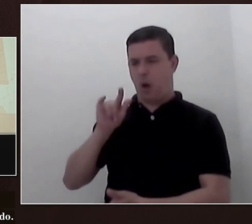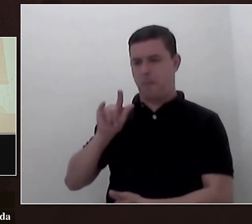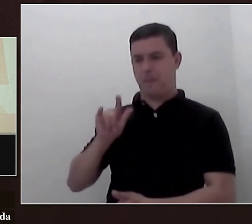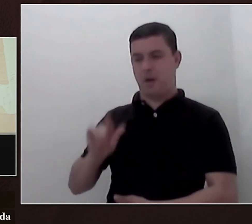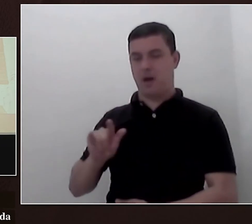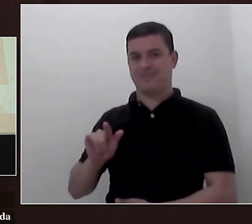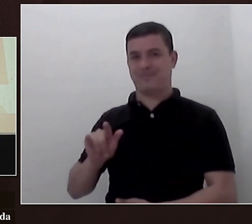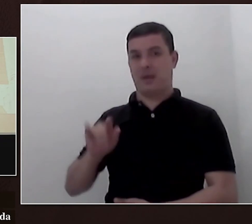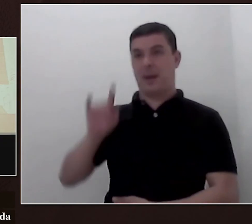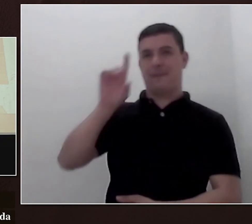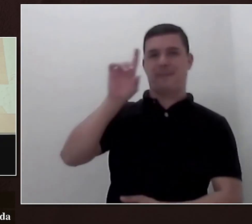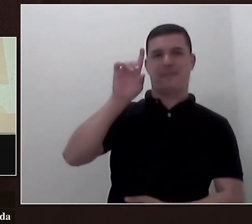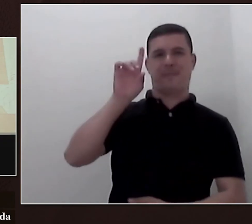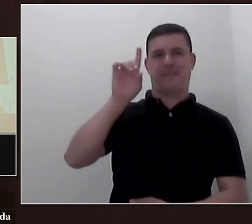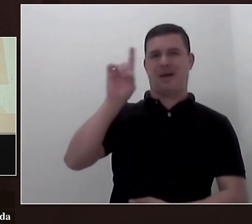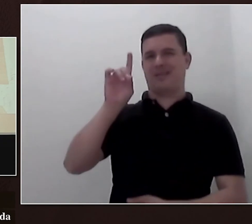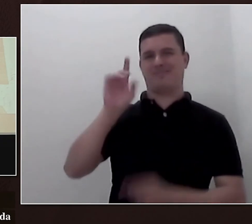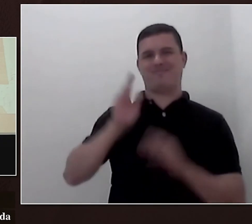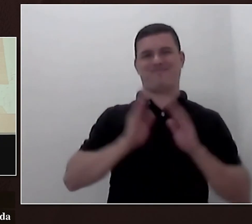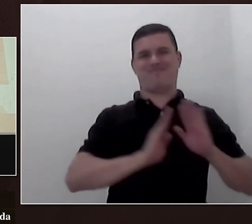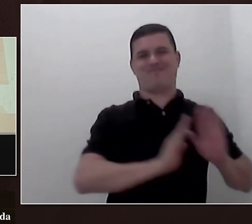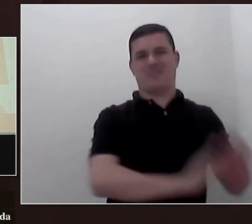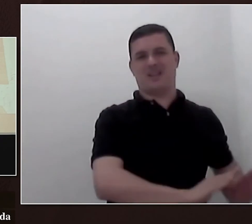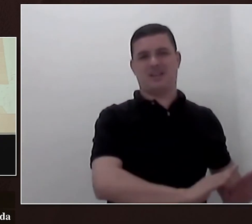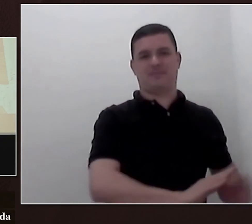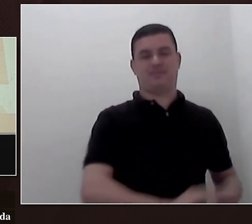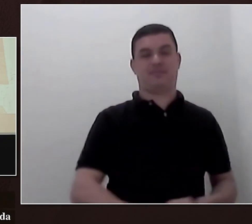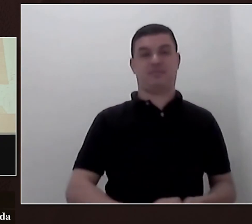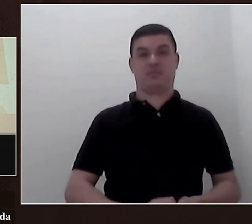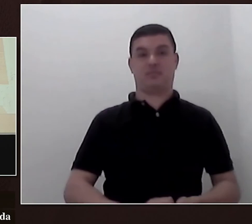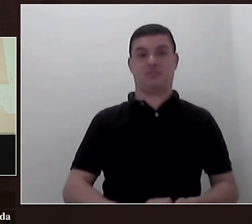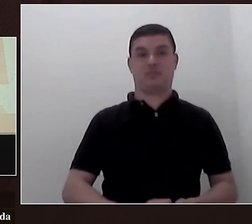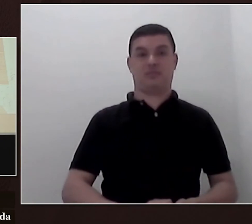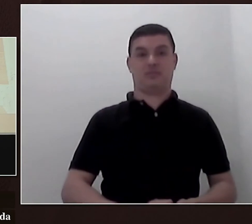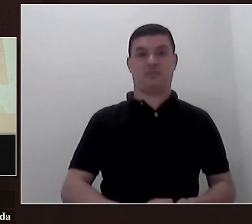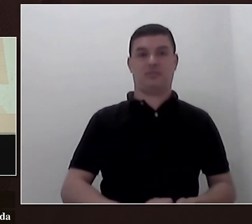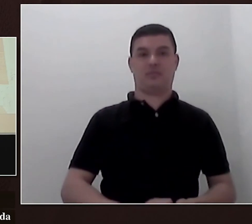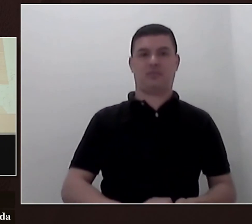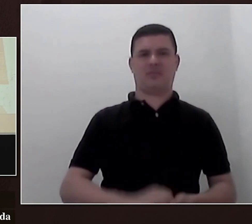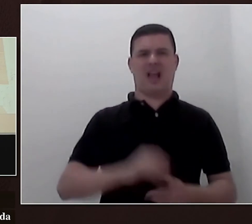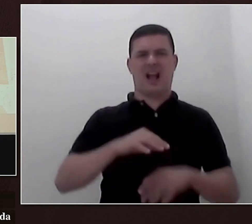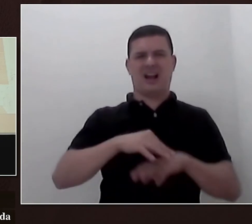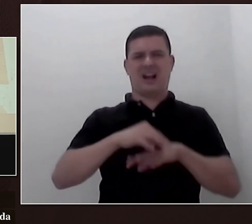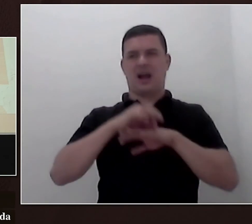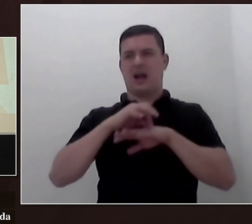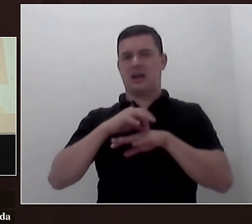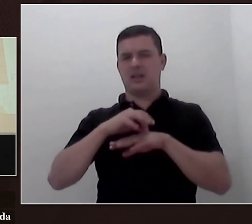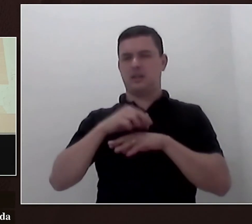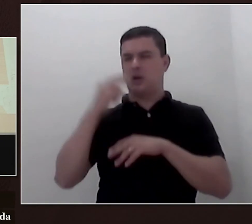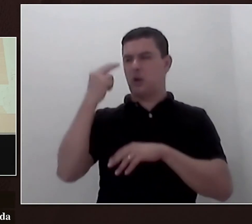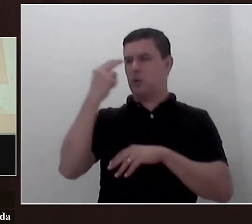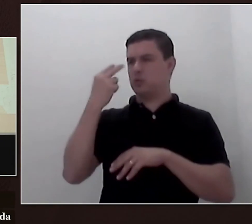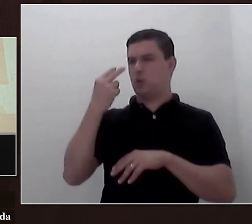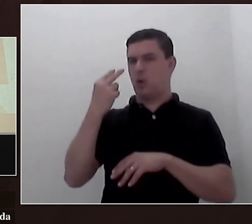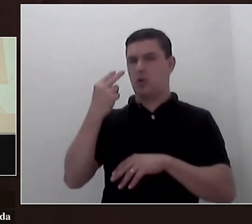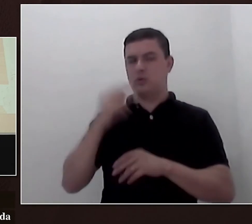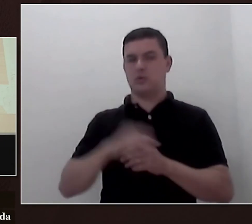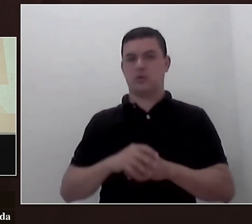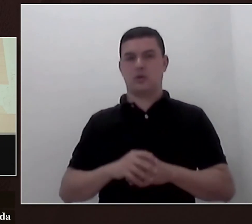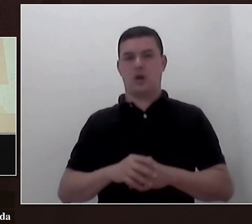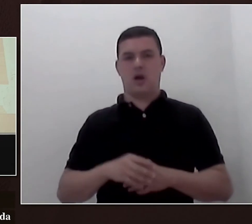Porque tudo o que há no mundo, a concupiscência da carne, a concupiscência dos olhos e a soberba da vida,